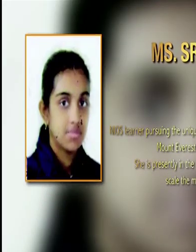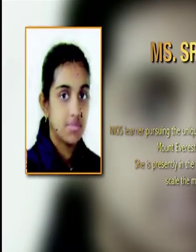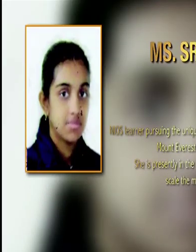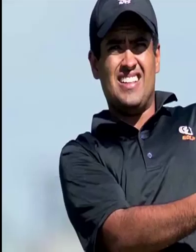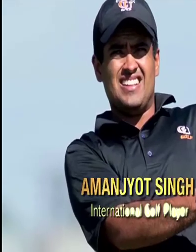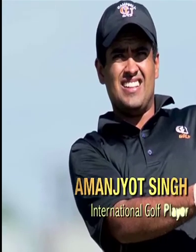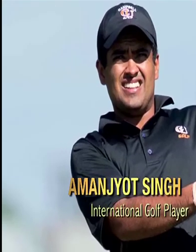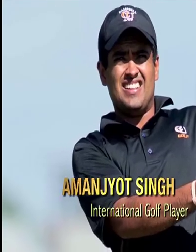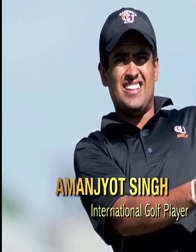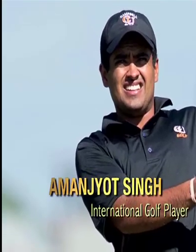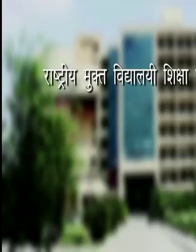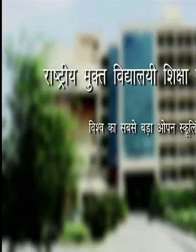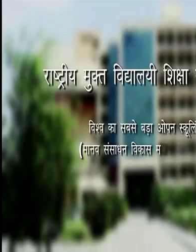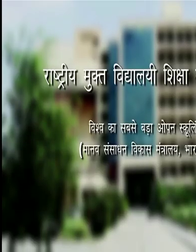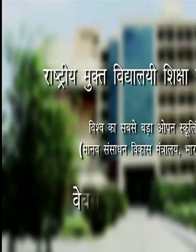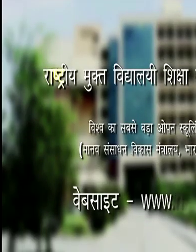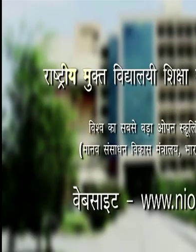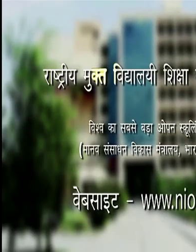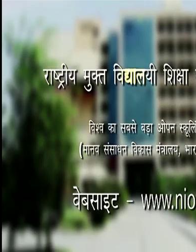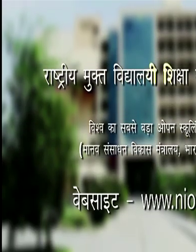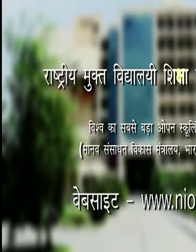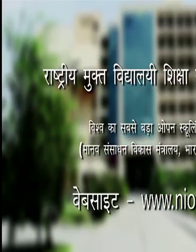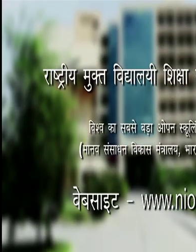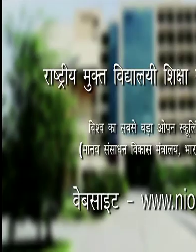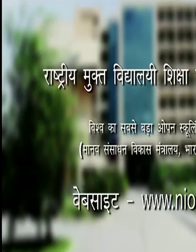आत्मनिर्भर। NIOS के साथ आप भी जुड़िए। NIOS